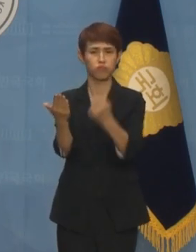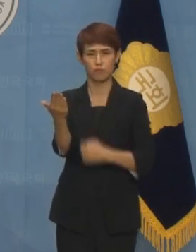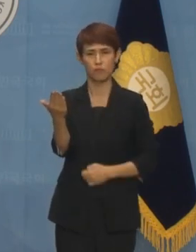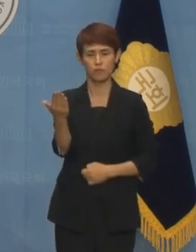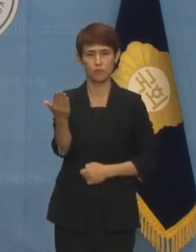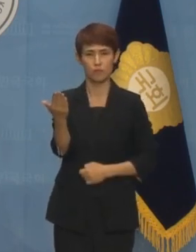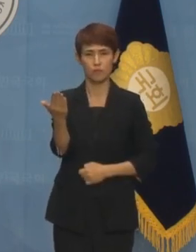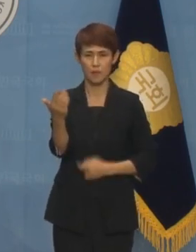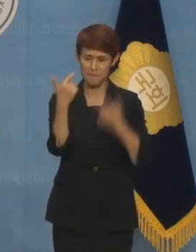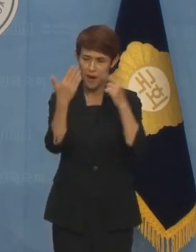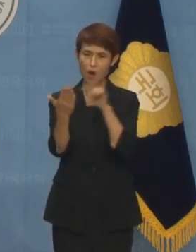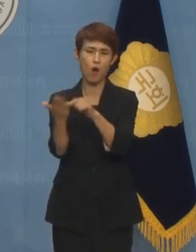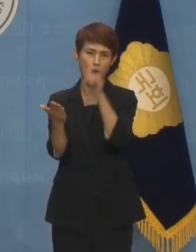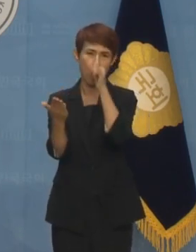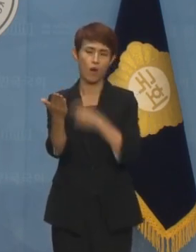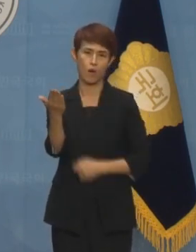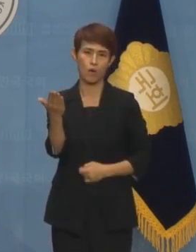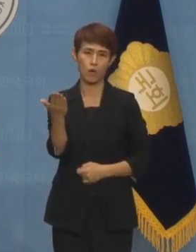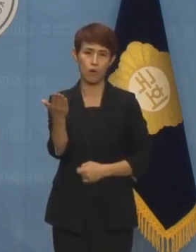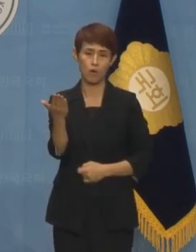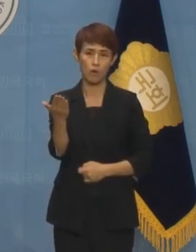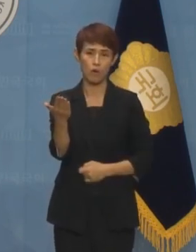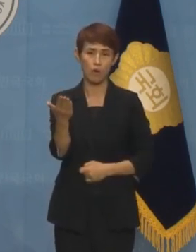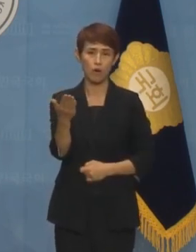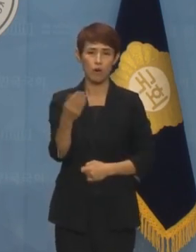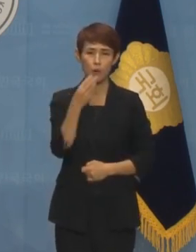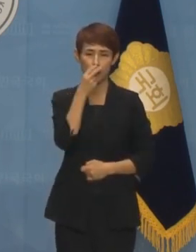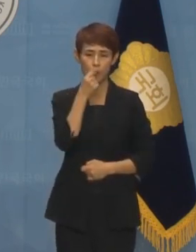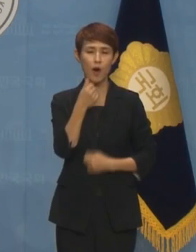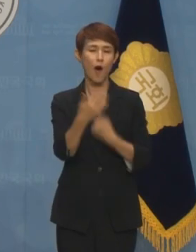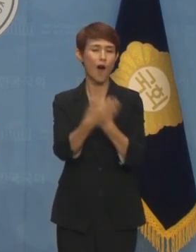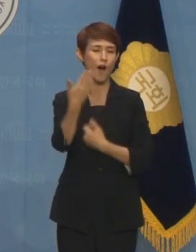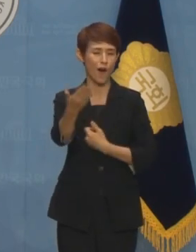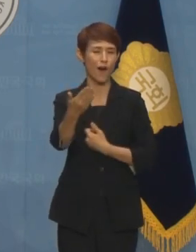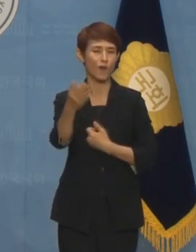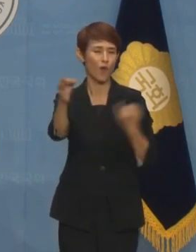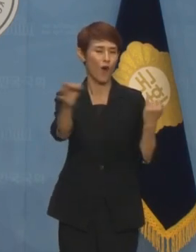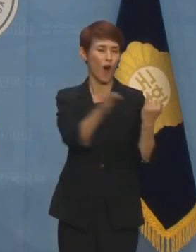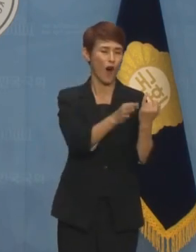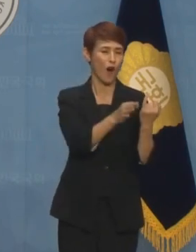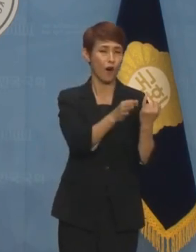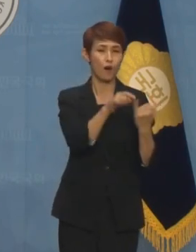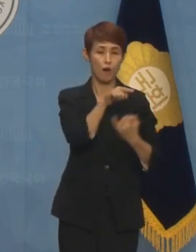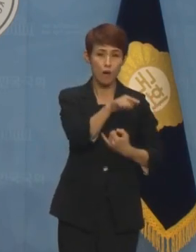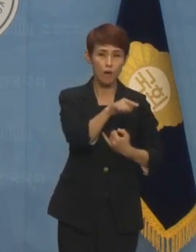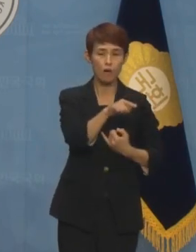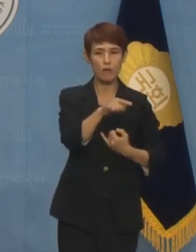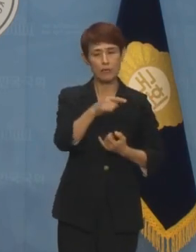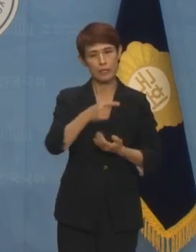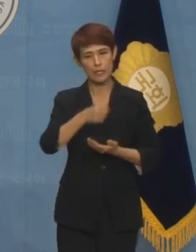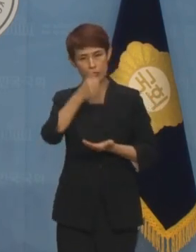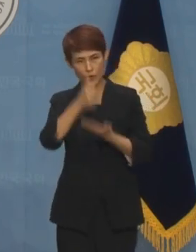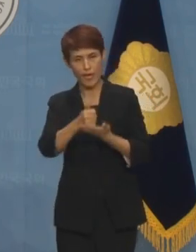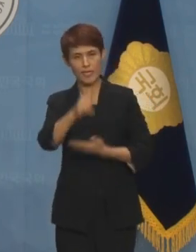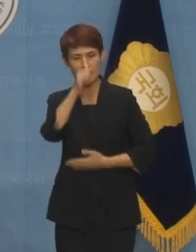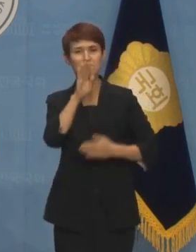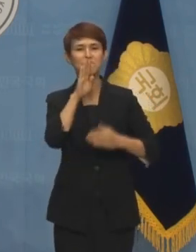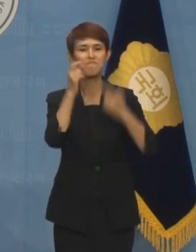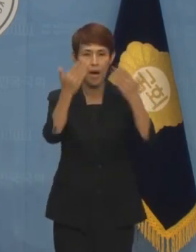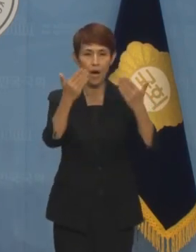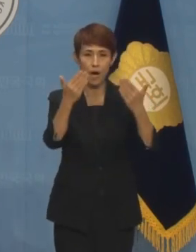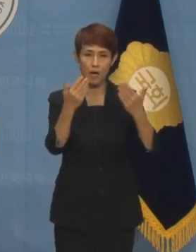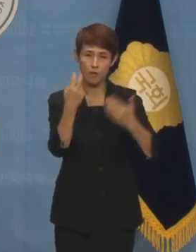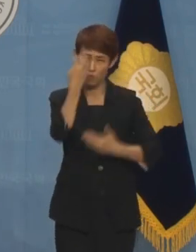명시하고 있습니다 알선 수제 혐의를 적용하면 면제부를 줄 방법이 없으니 검토조차 하지 않은